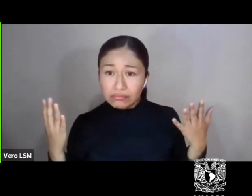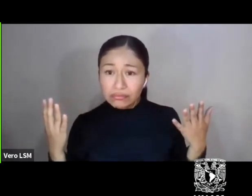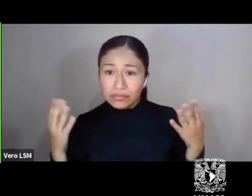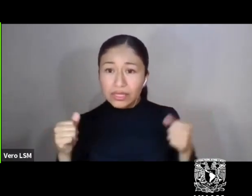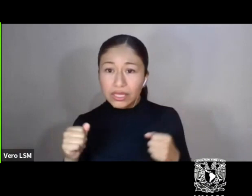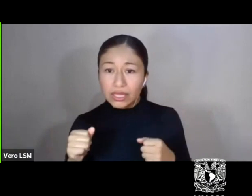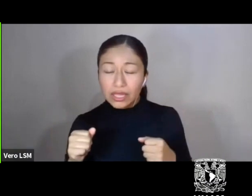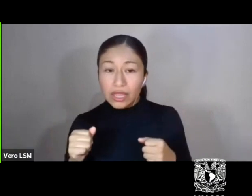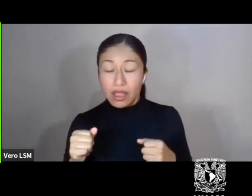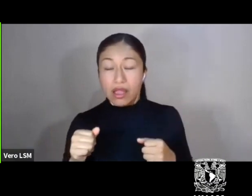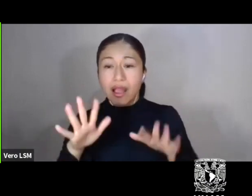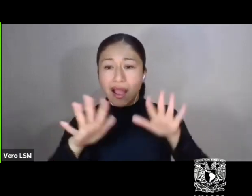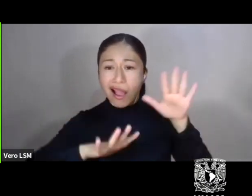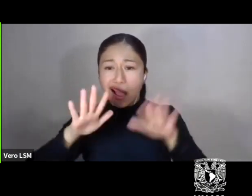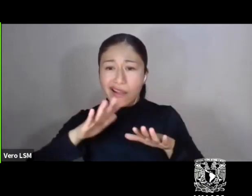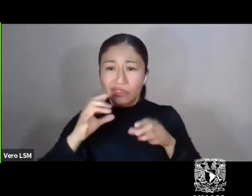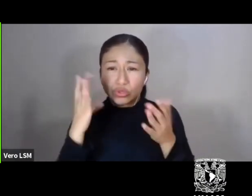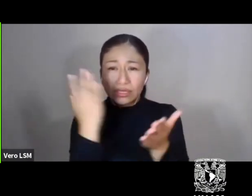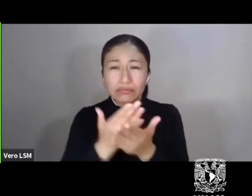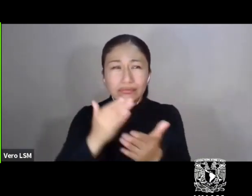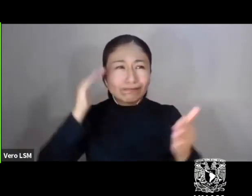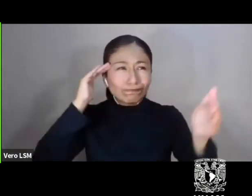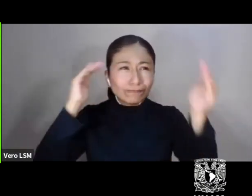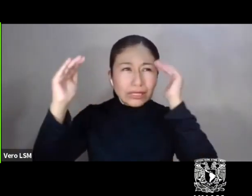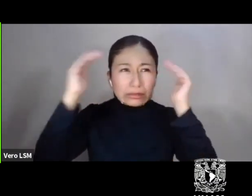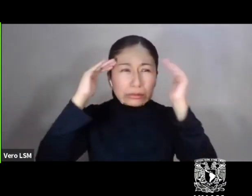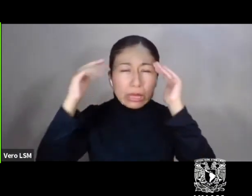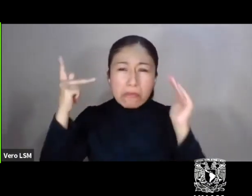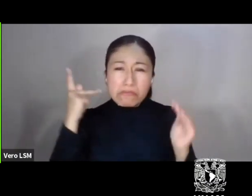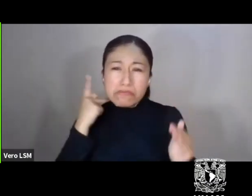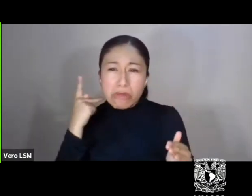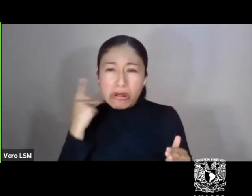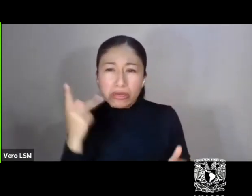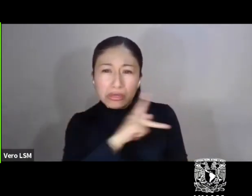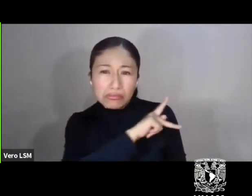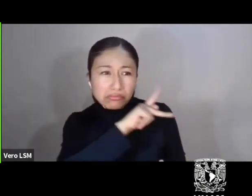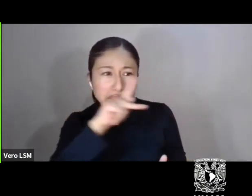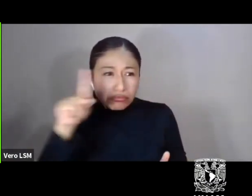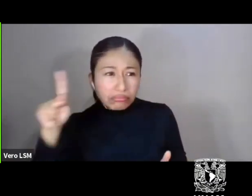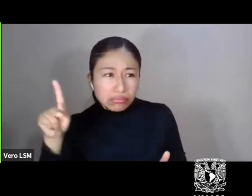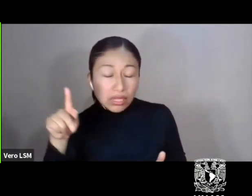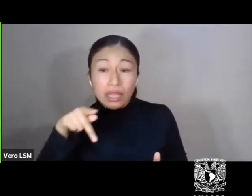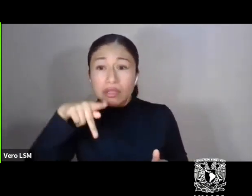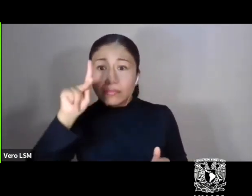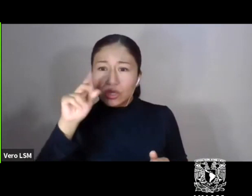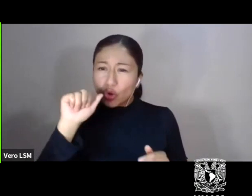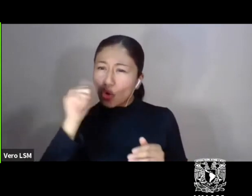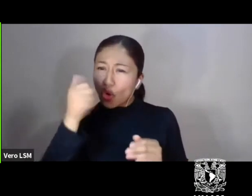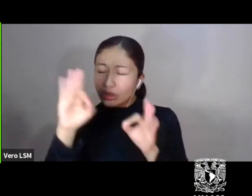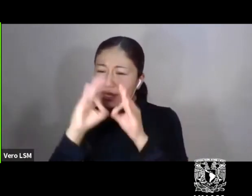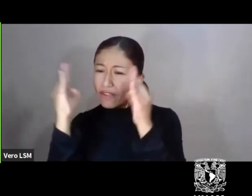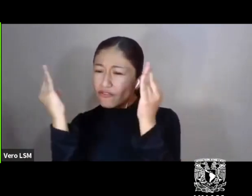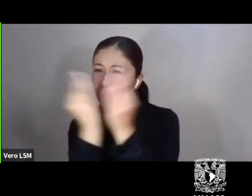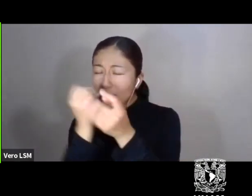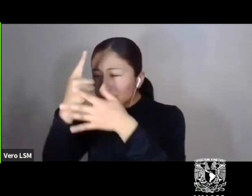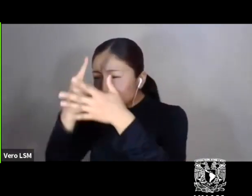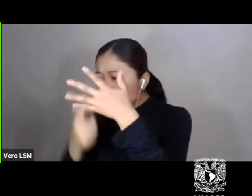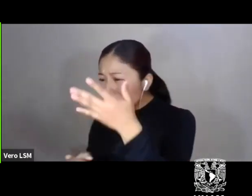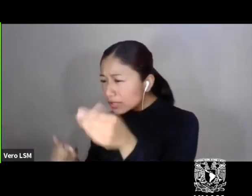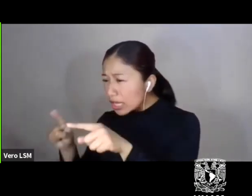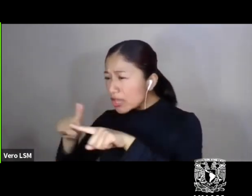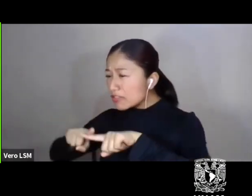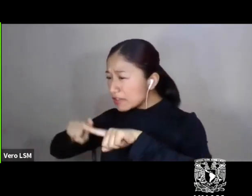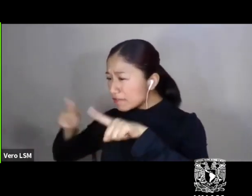creo que hay bastantes personas haciéndolo, hay muchas personas que lo hacen bien, que lo hacen de manera crítica,